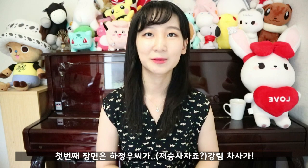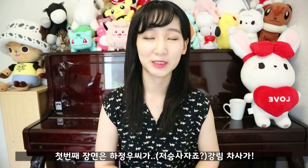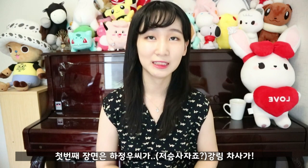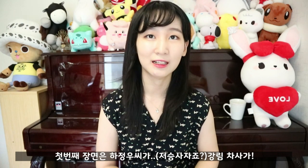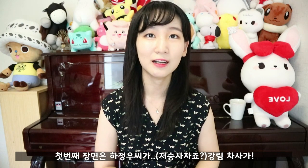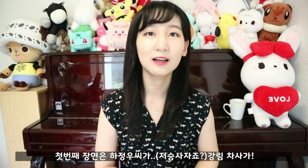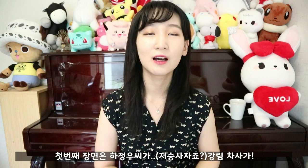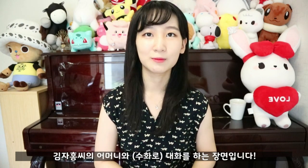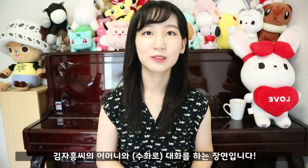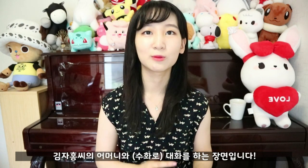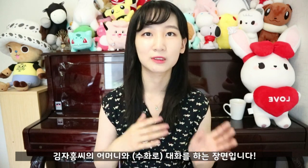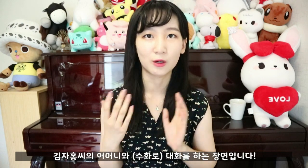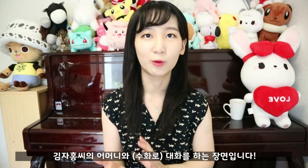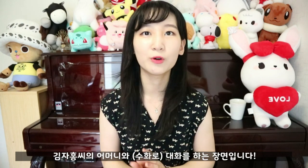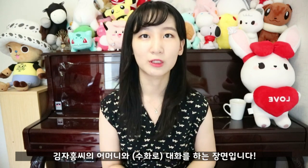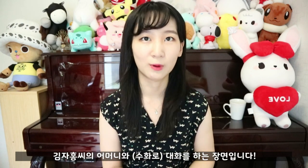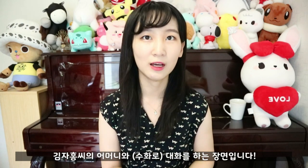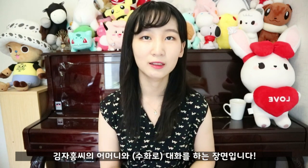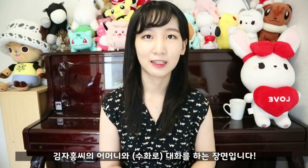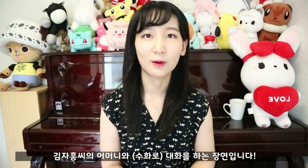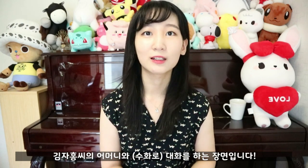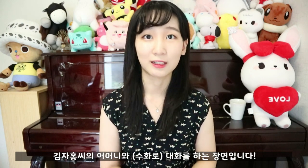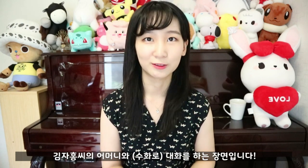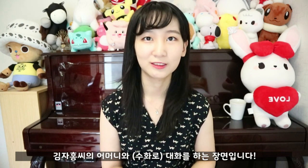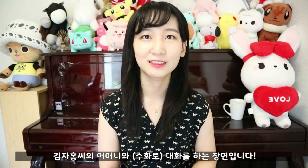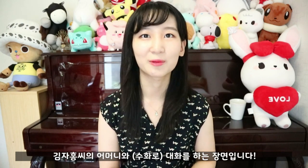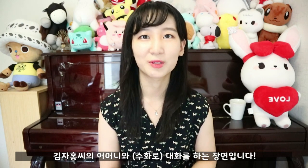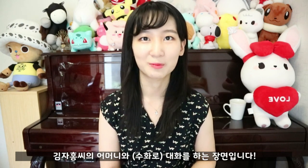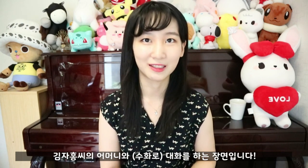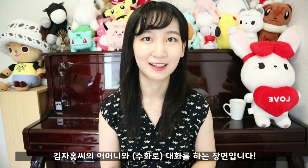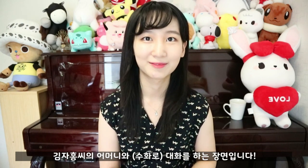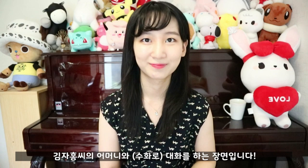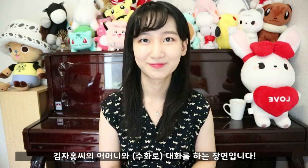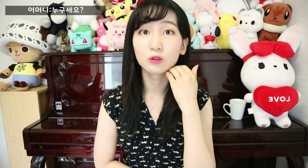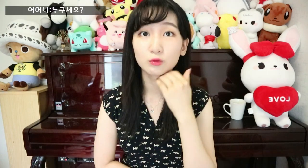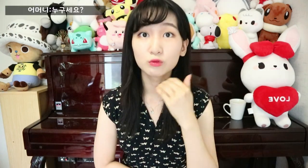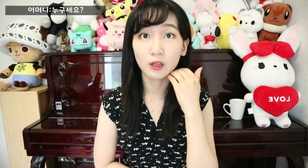강림 차사가 김자홍 씨의 어머니와 대화를 나누는 장면입니다.